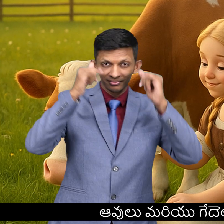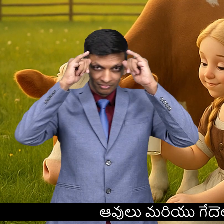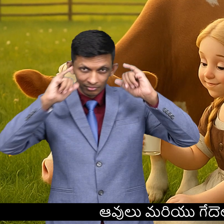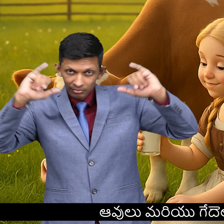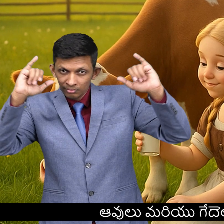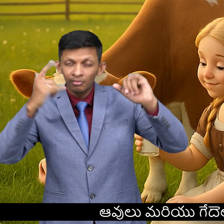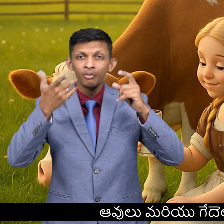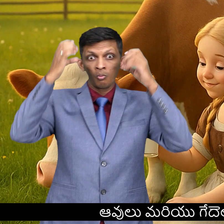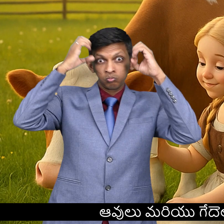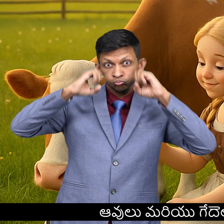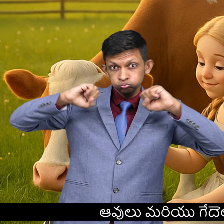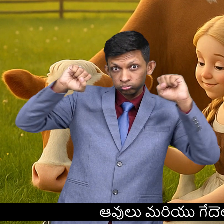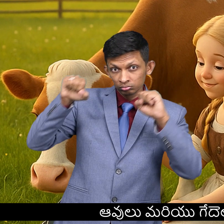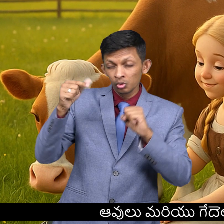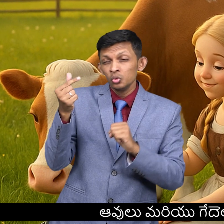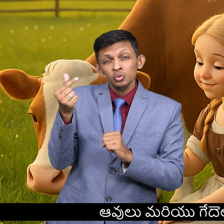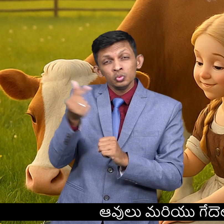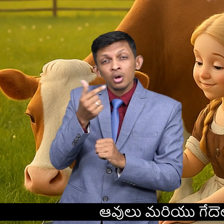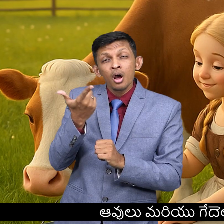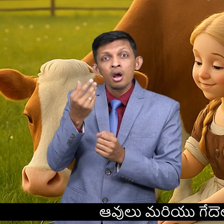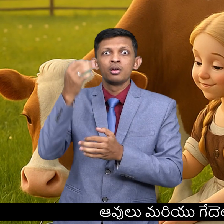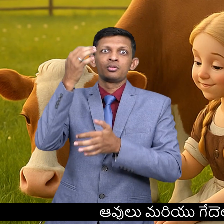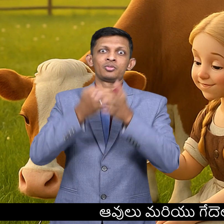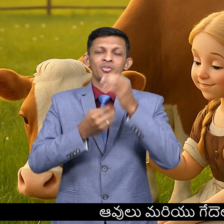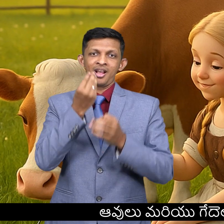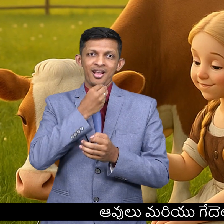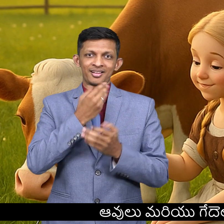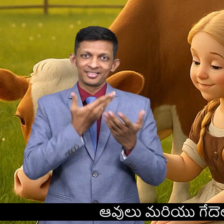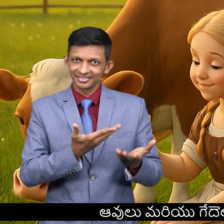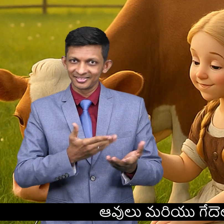ఆవులు మరియు గేదెల పాలను ఆహారంగా ఉపయోగిస్తారు.